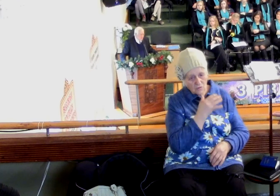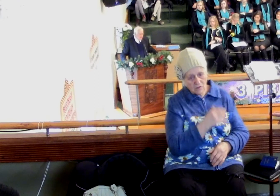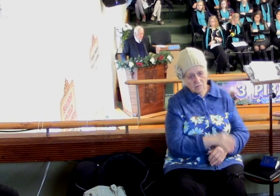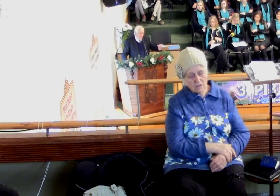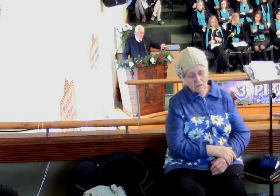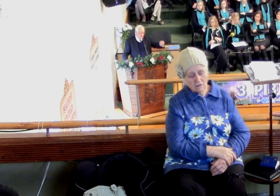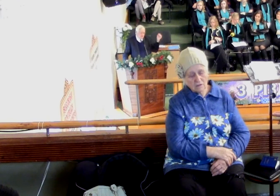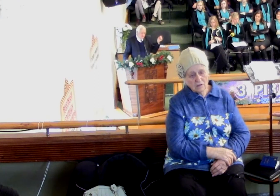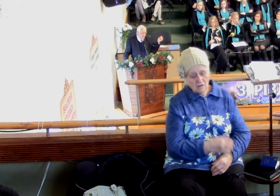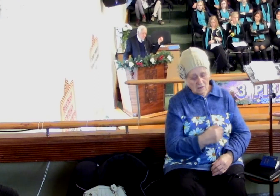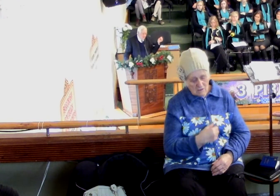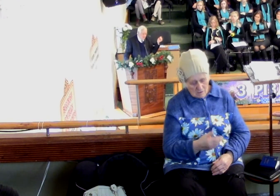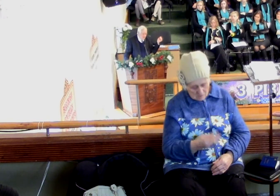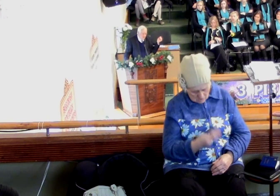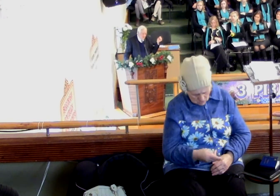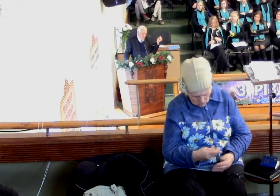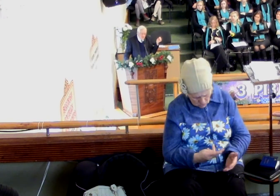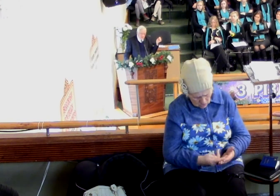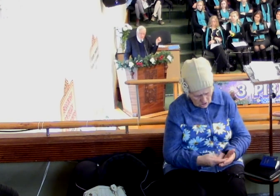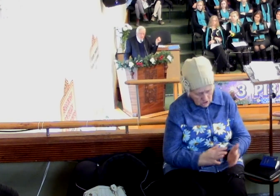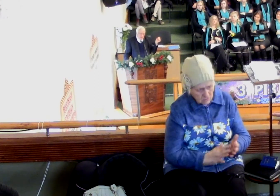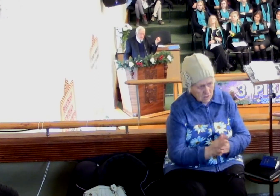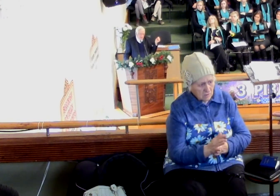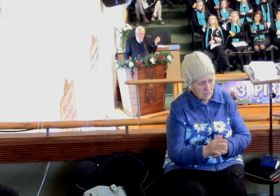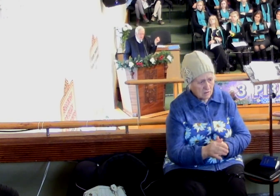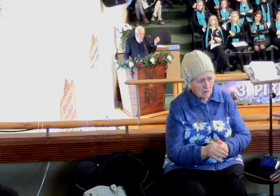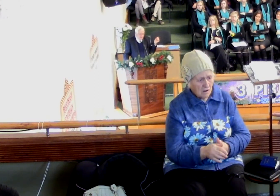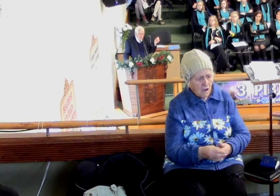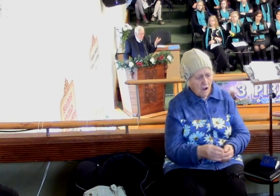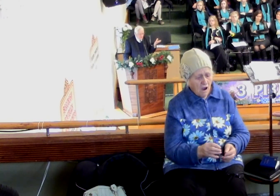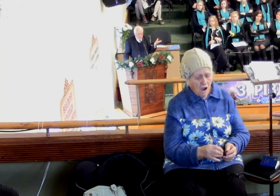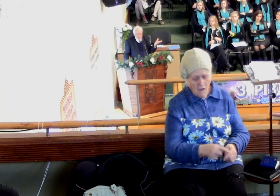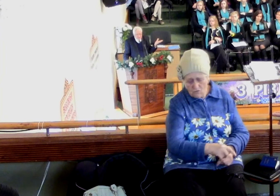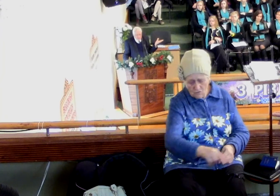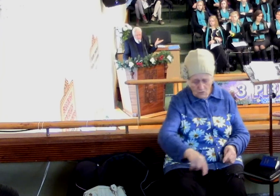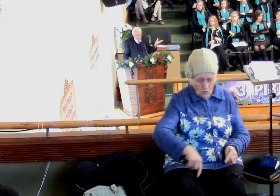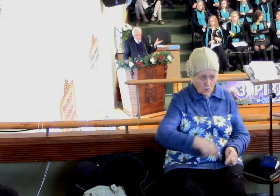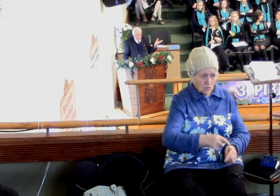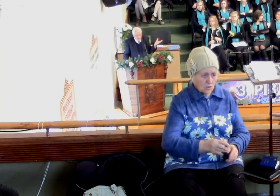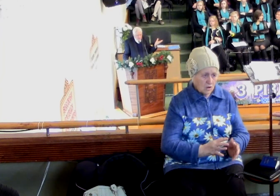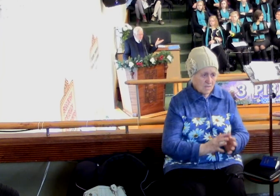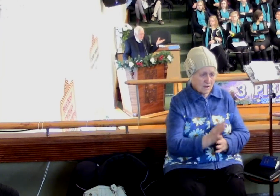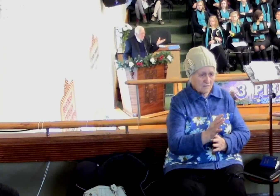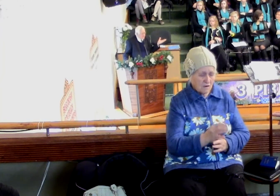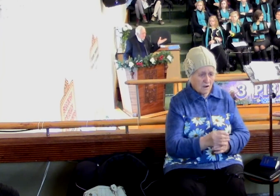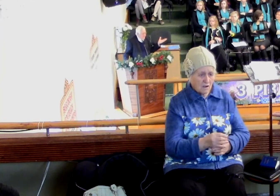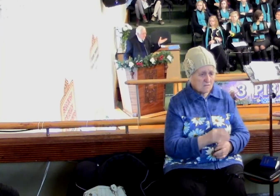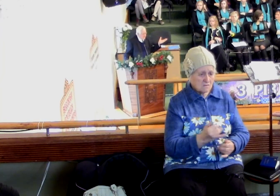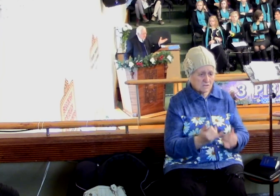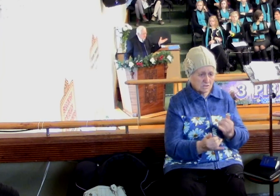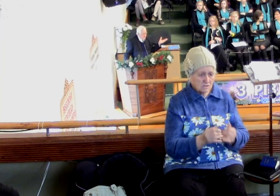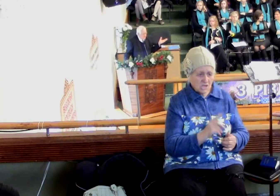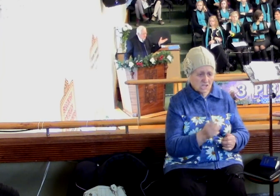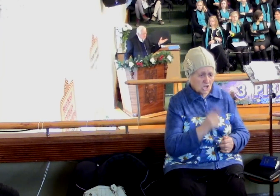большое, я поднял ее, а трава побелела. Она потеряла жизнь. Она потеряла